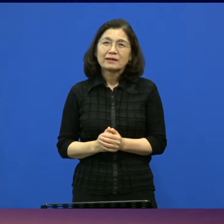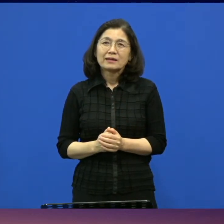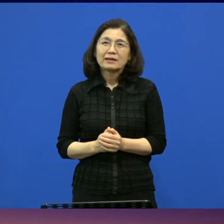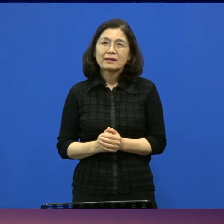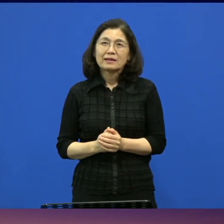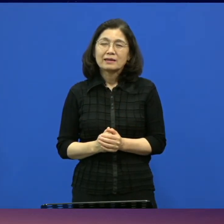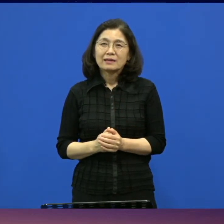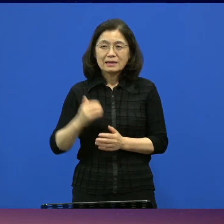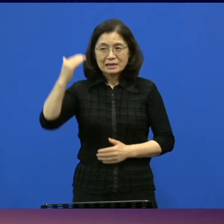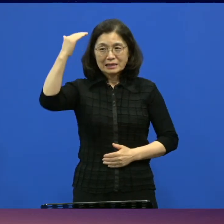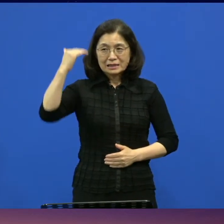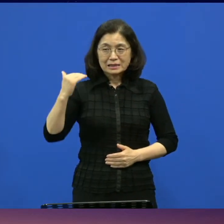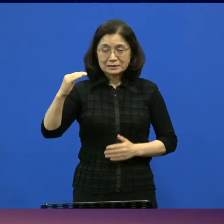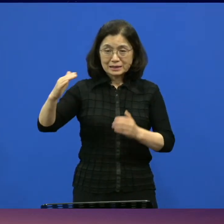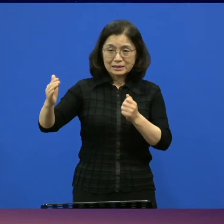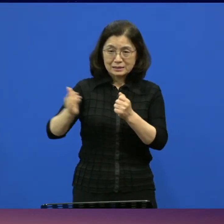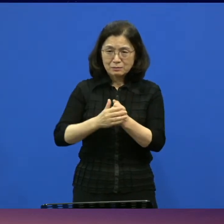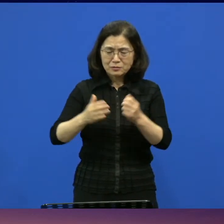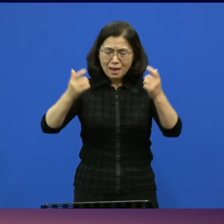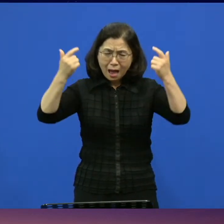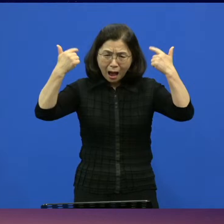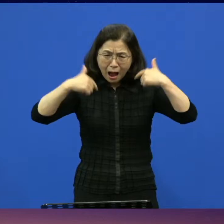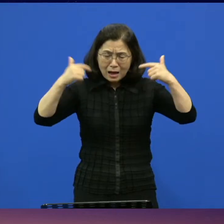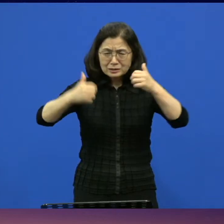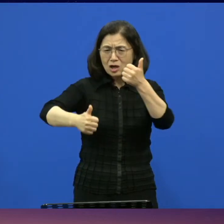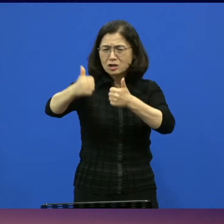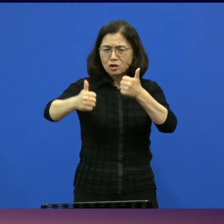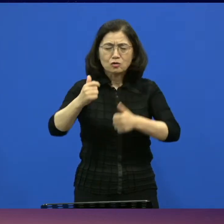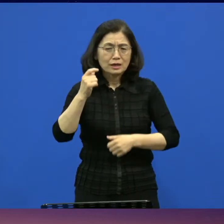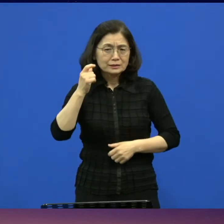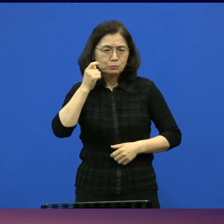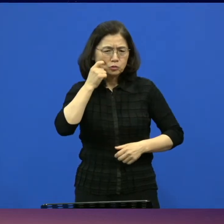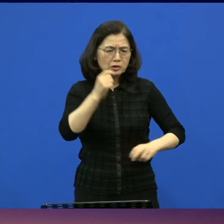뛰게 해주는 거예요. 늘 벤치에 앉아 있는 거예요. 막 뛰고 싶어 죽겠는 거예요.